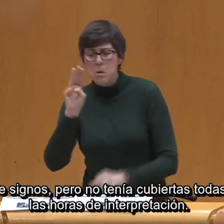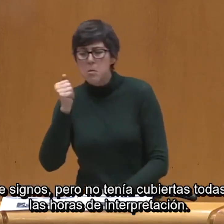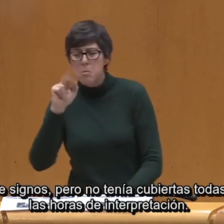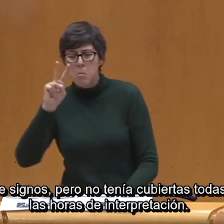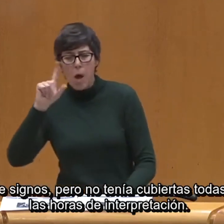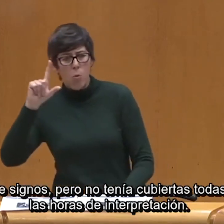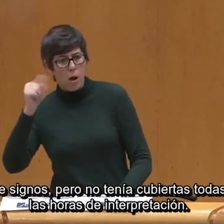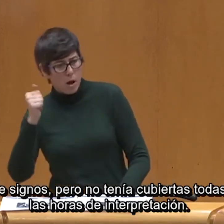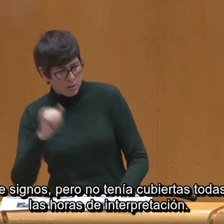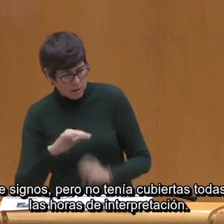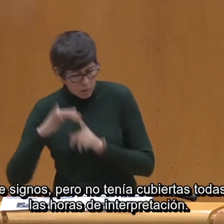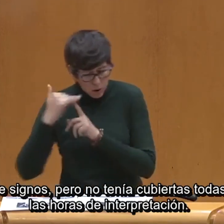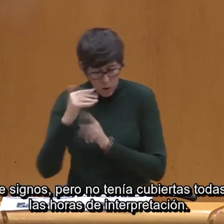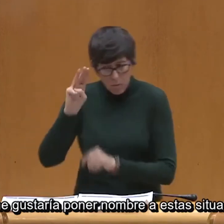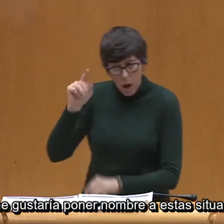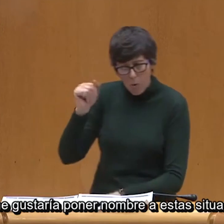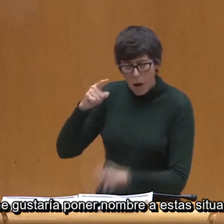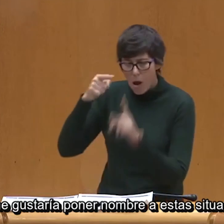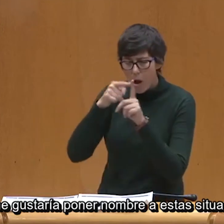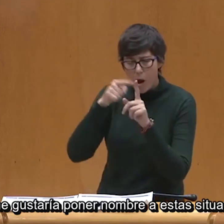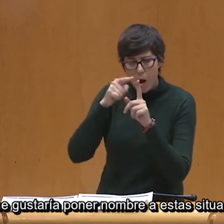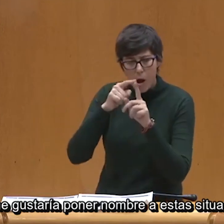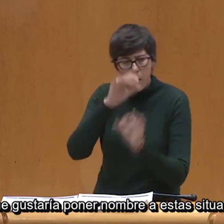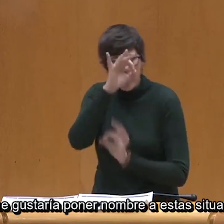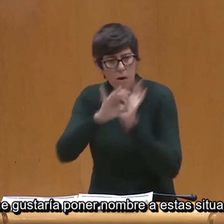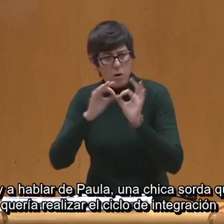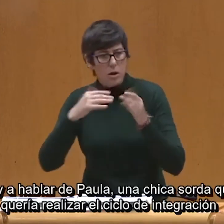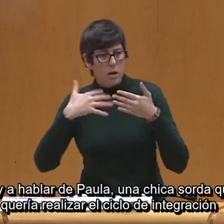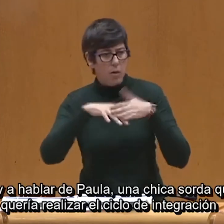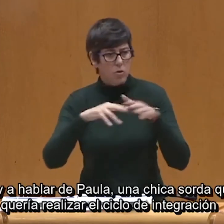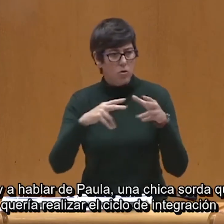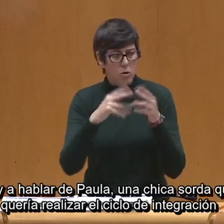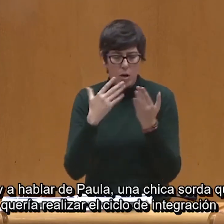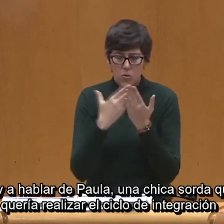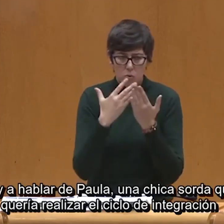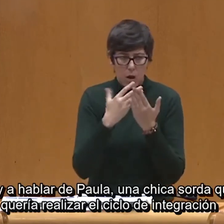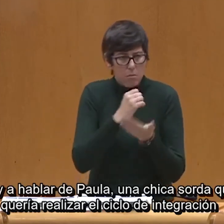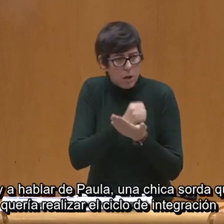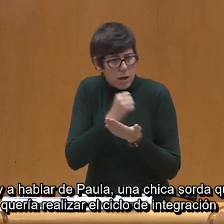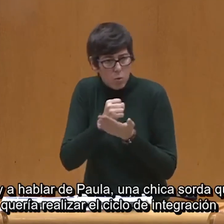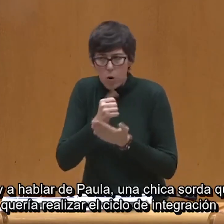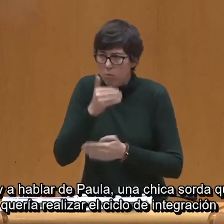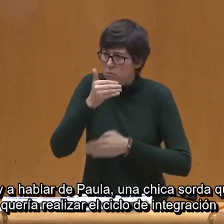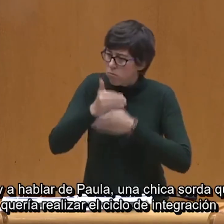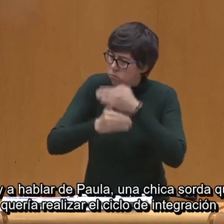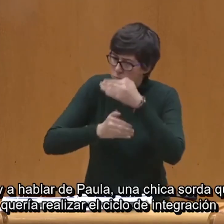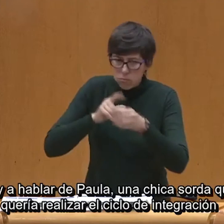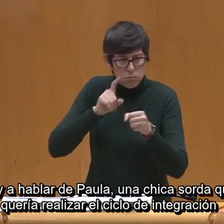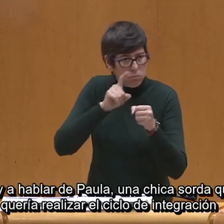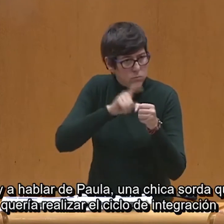horas de interpretación. Ahora me gustaría poner nombre a estas situaciones y voy a hablar de Paula, una chica sorda que quería realizar el ciclo de